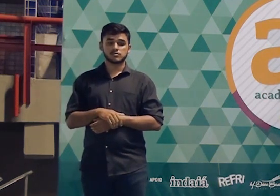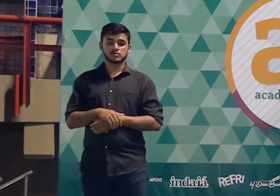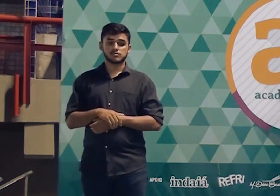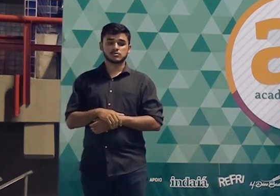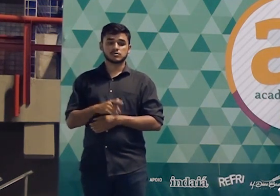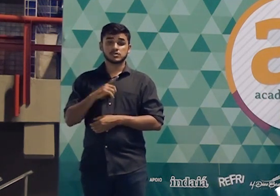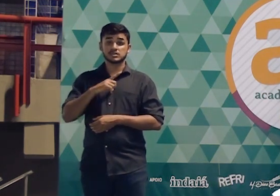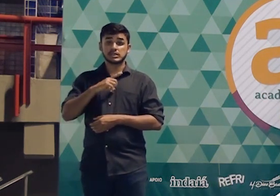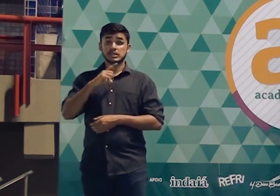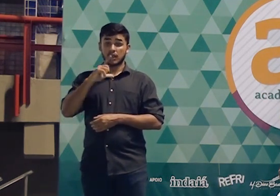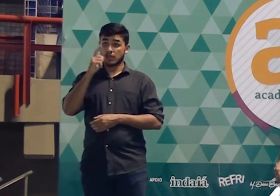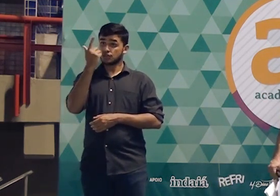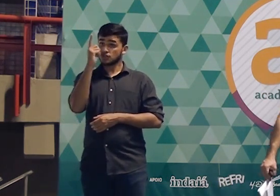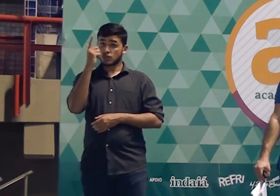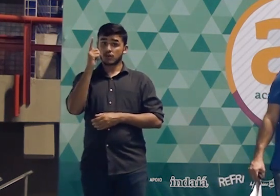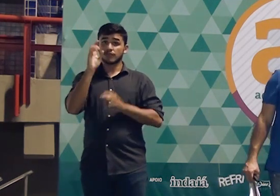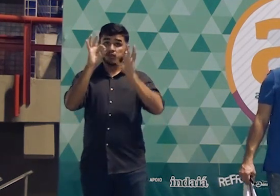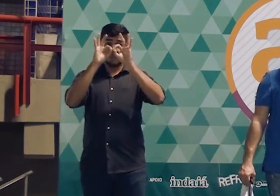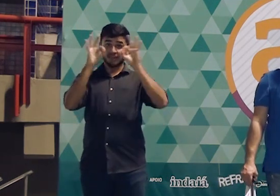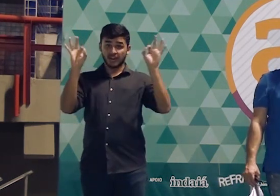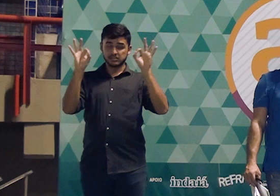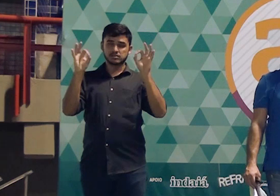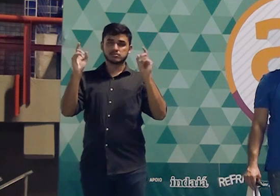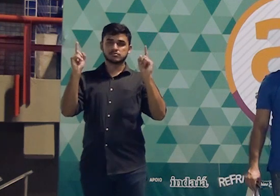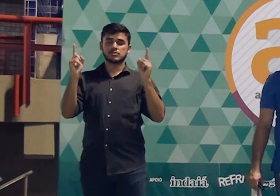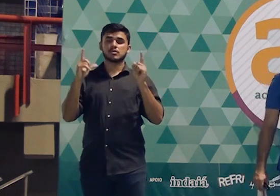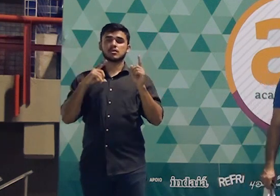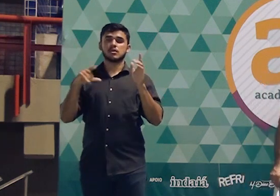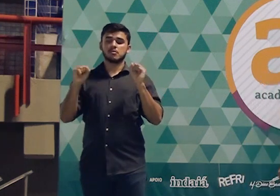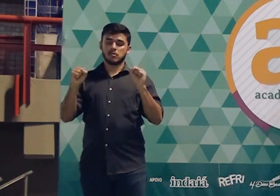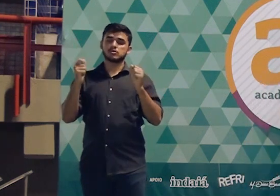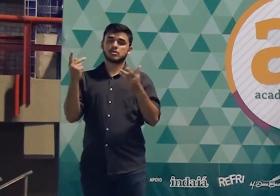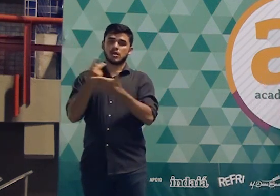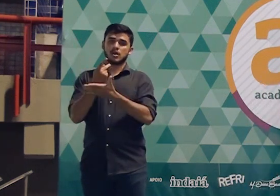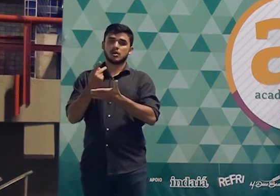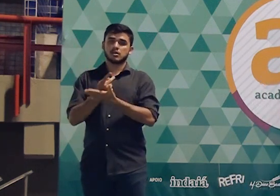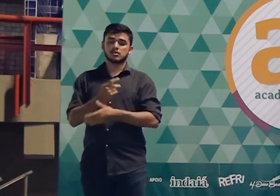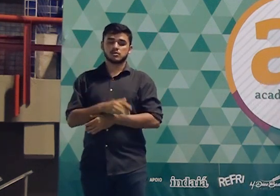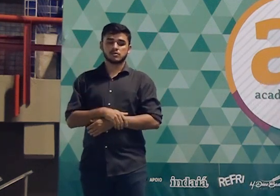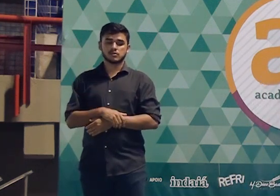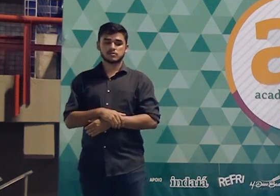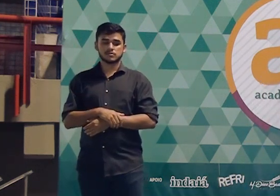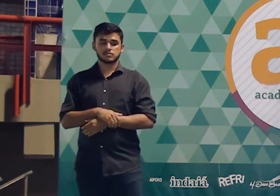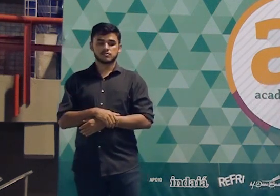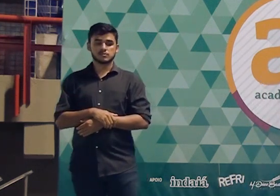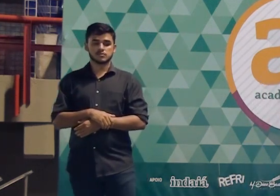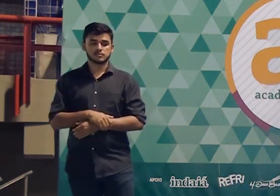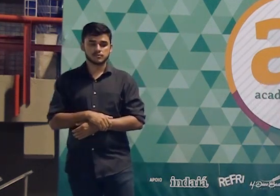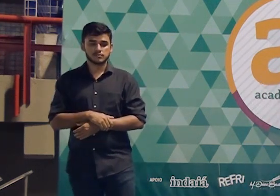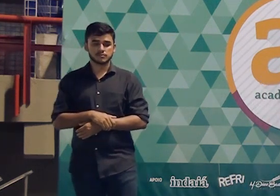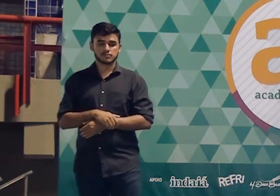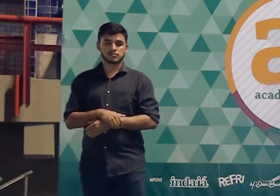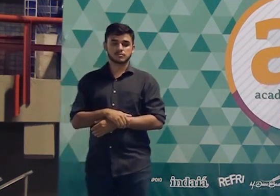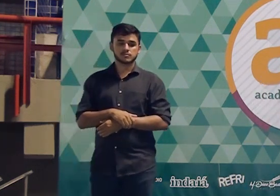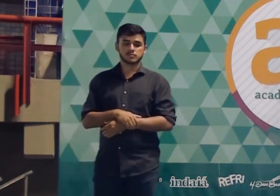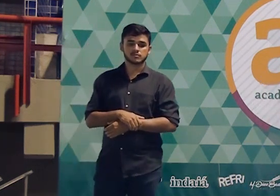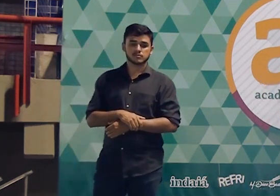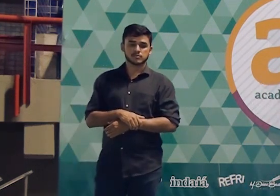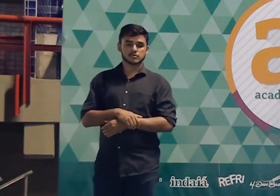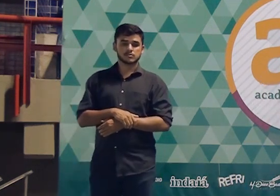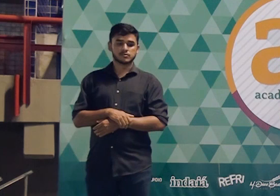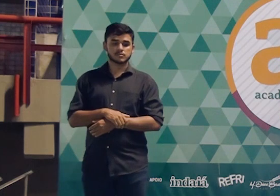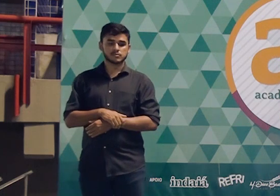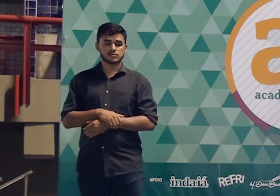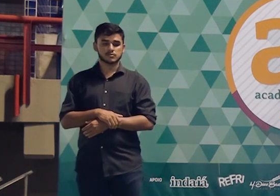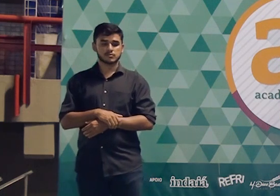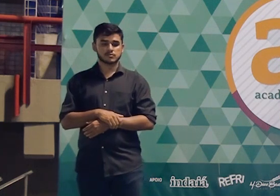de geografia? A probabilidade de estar errado é muito alta. Por que muita gente achou que o item E estava correto? A